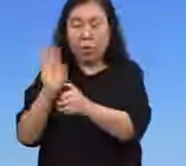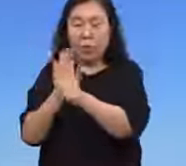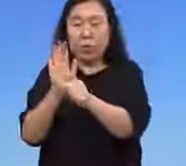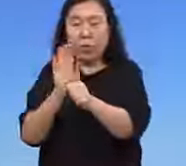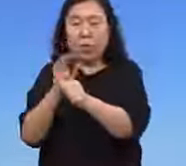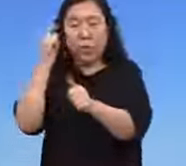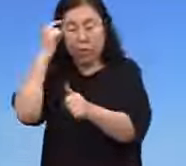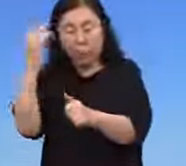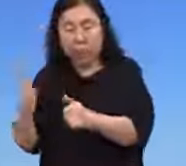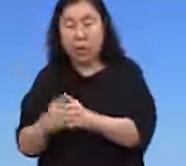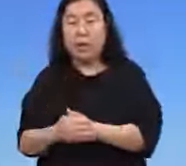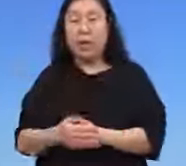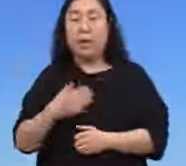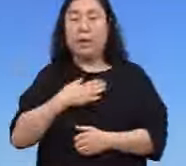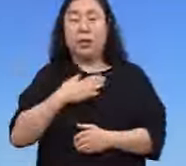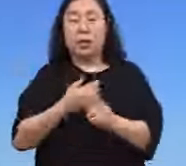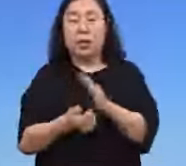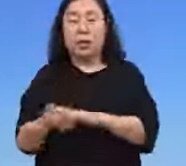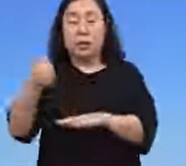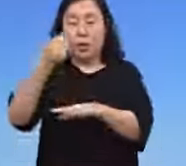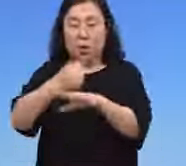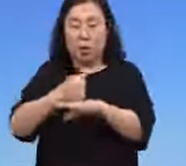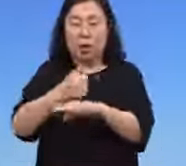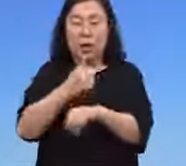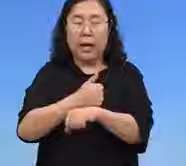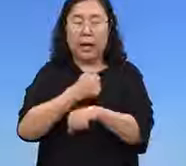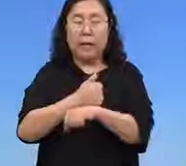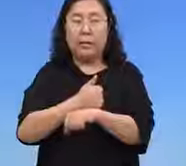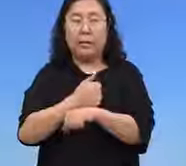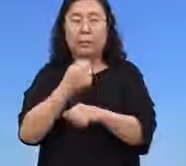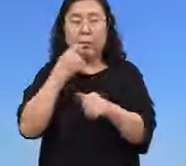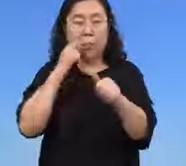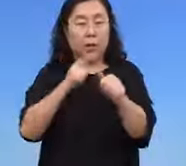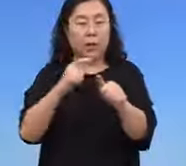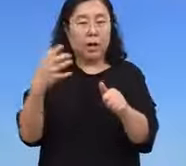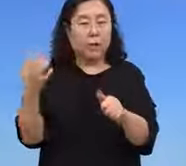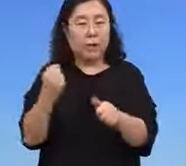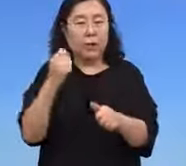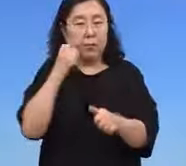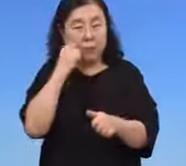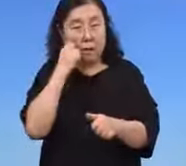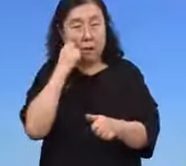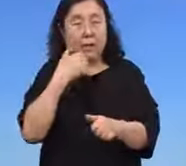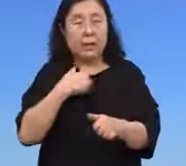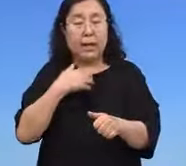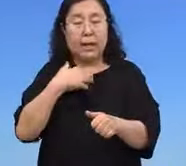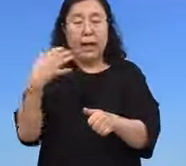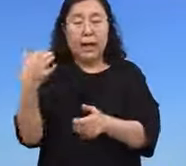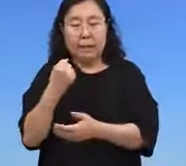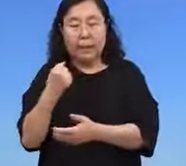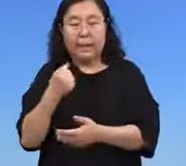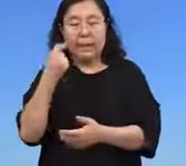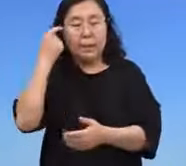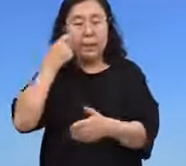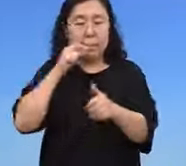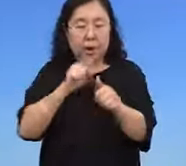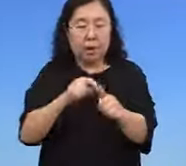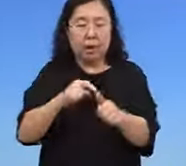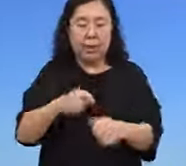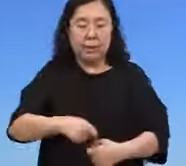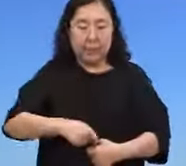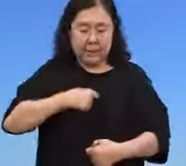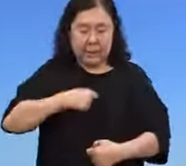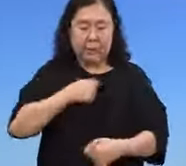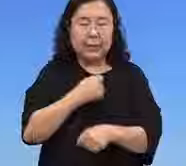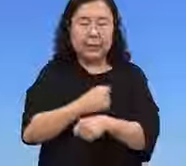수녀는 이렇게 대답했다. 나는 성공하라는 명령을 받지 않았습니다. 내가 받은 명령은 신실하라는